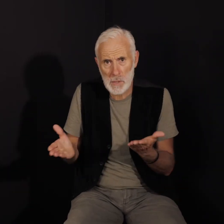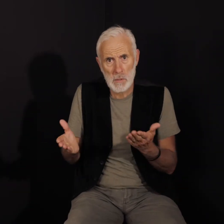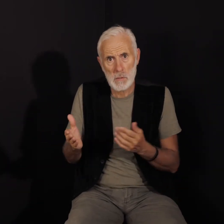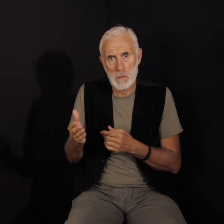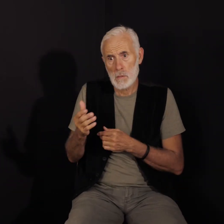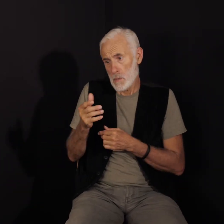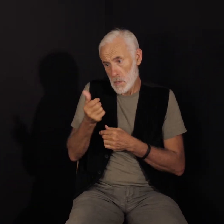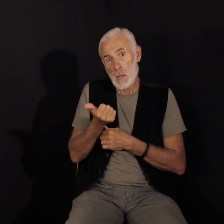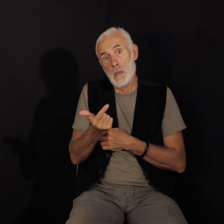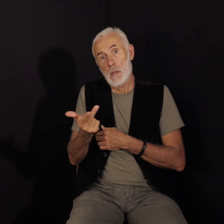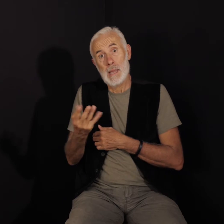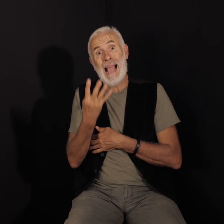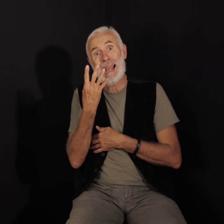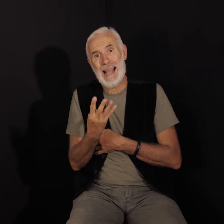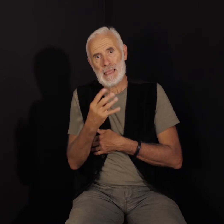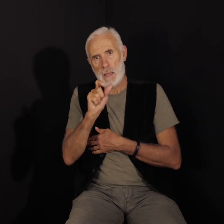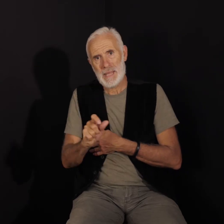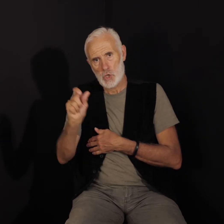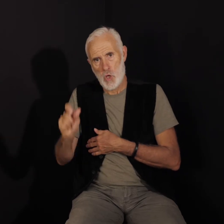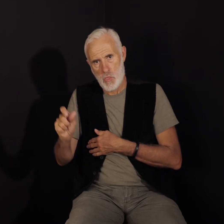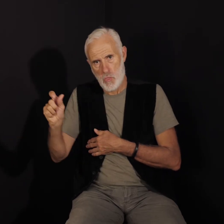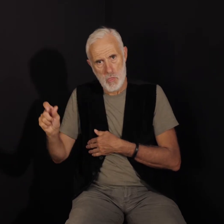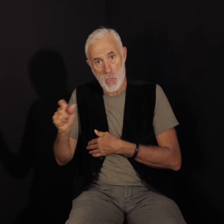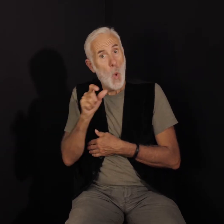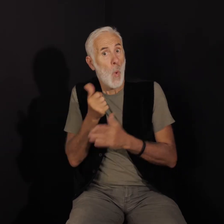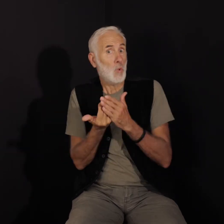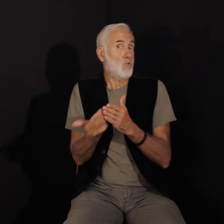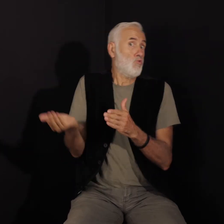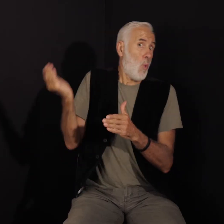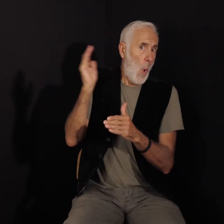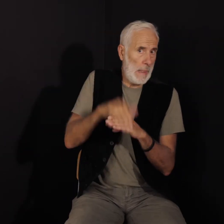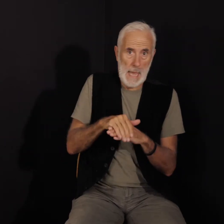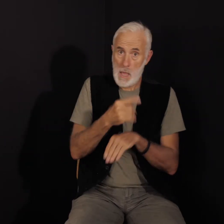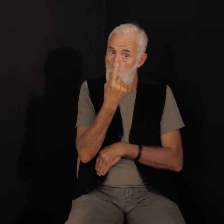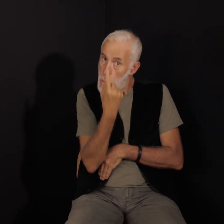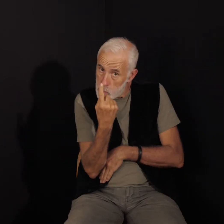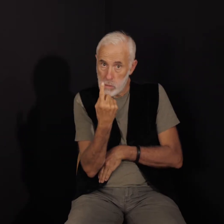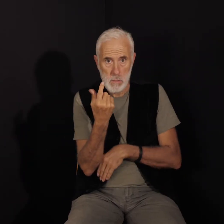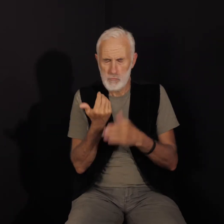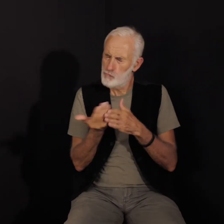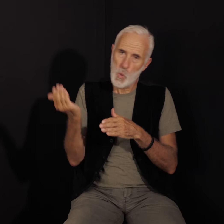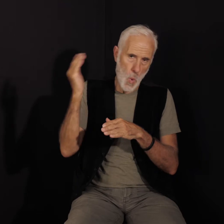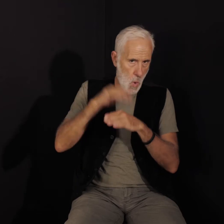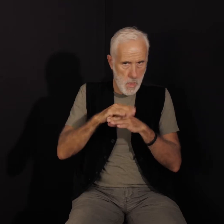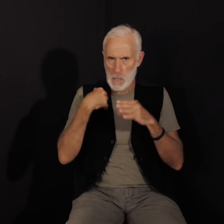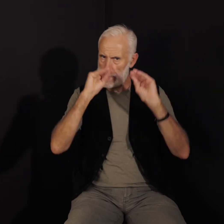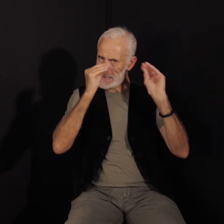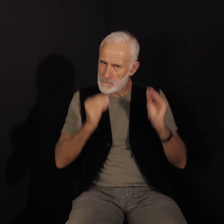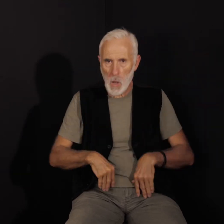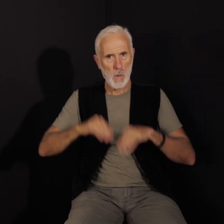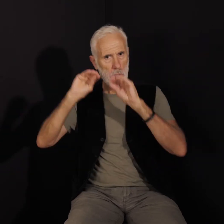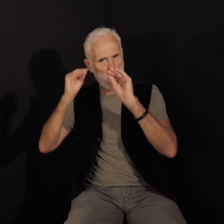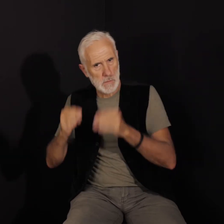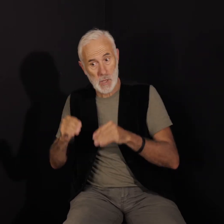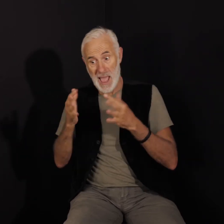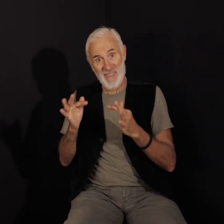4 personnages confrontés à ces drames, et à le faire sans fioriture, c'est-à-dire